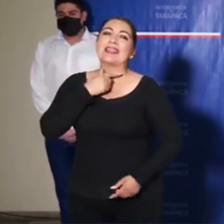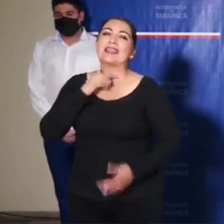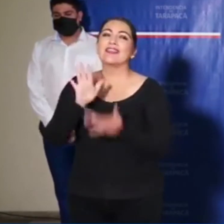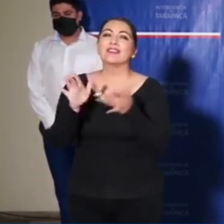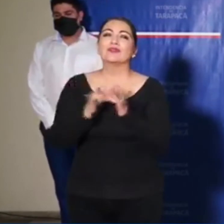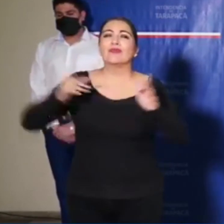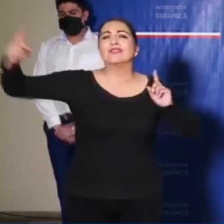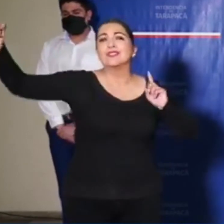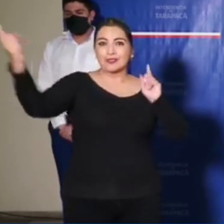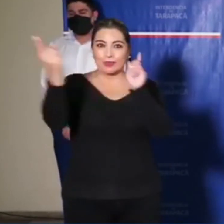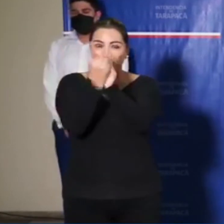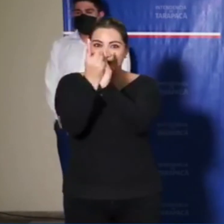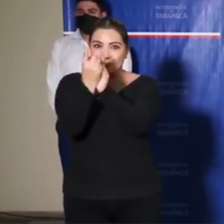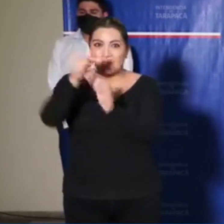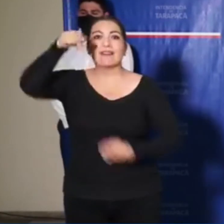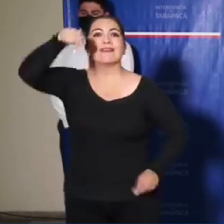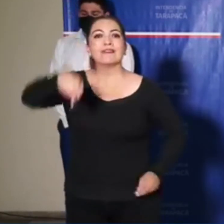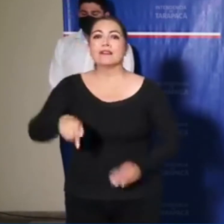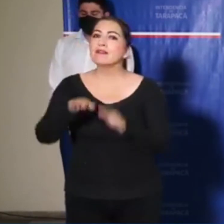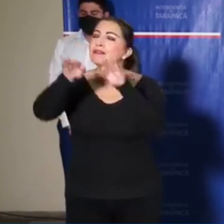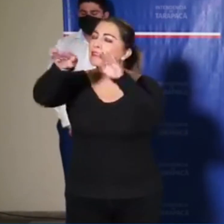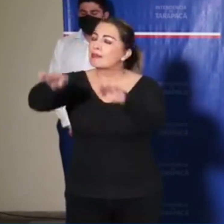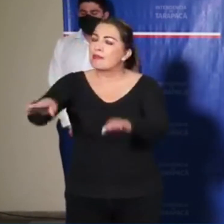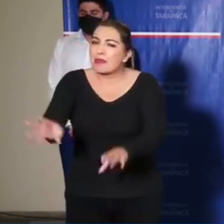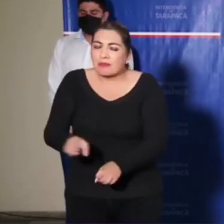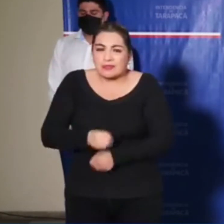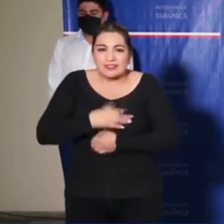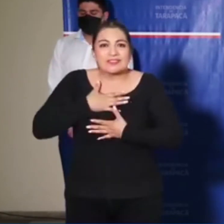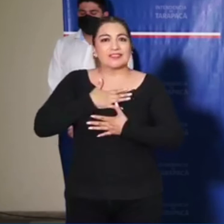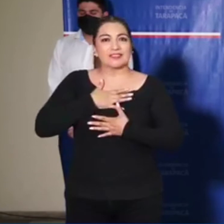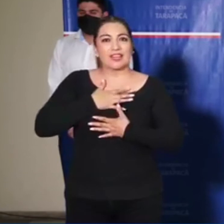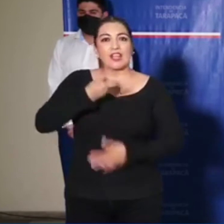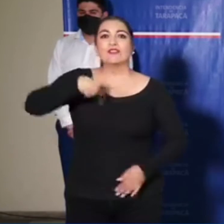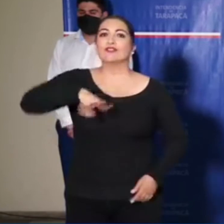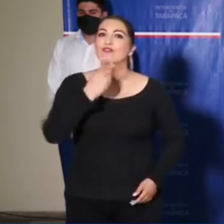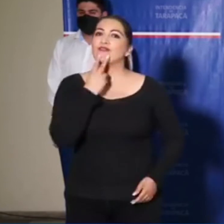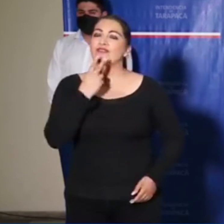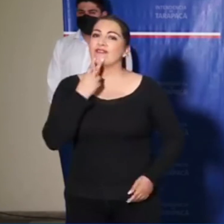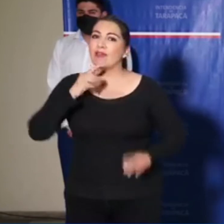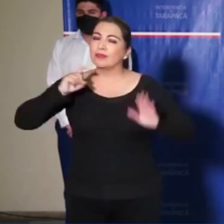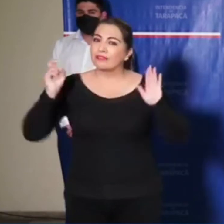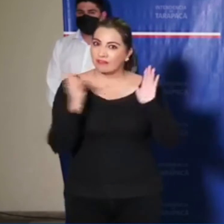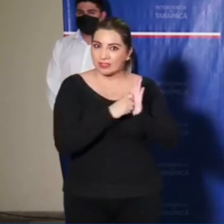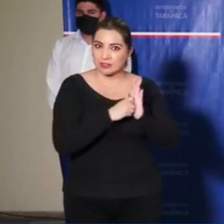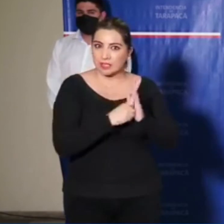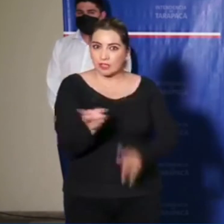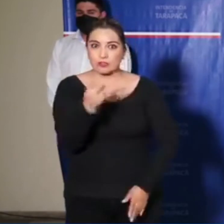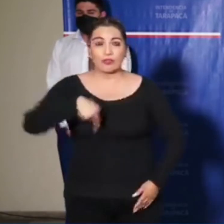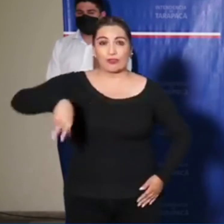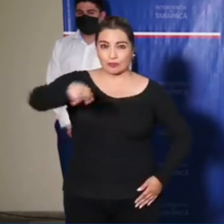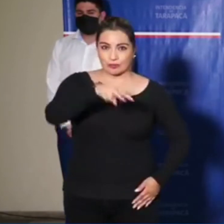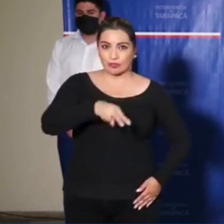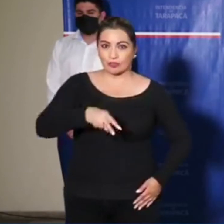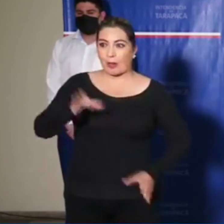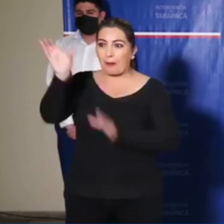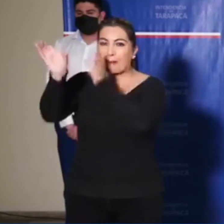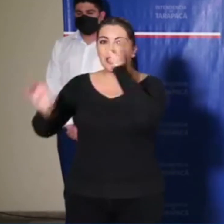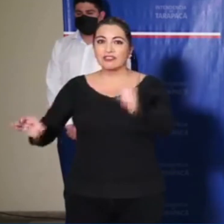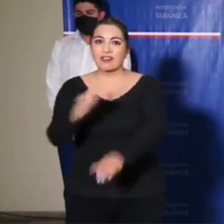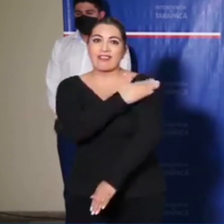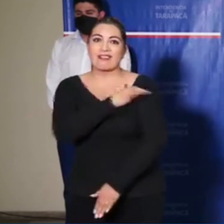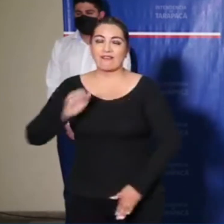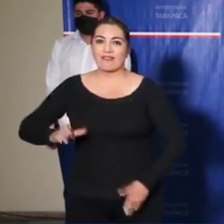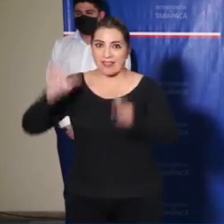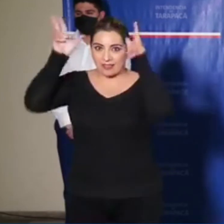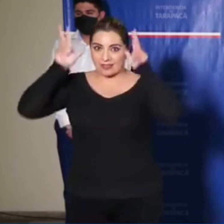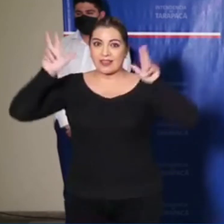Señor. Que en este mismo espíritu vivamos este tiempo, nosotros, peregrinos de la